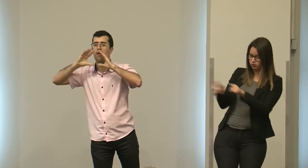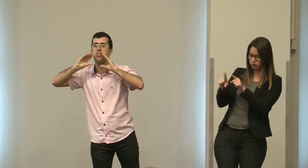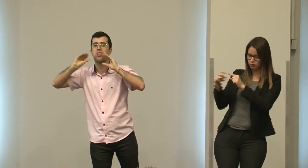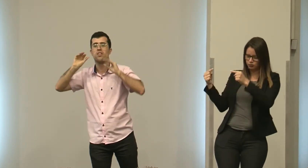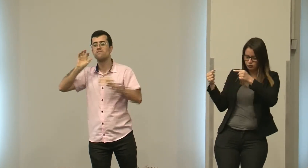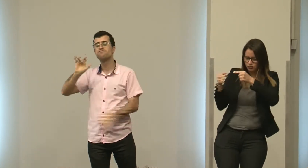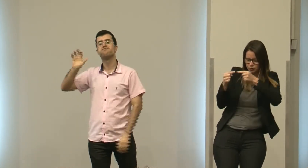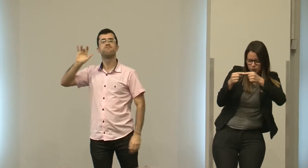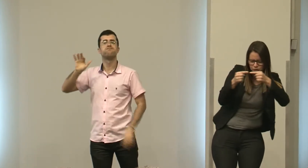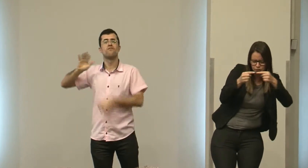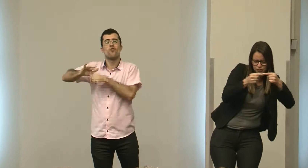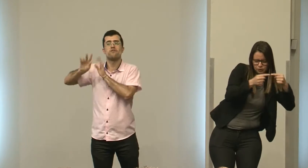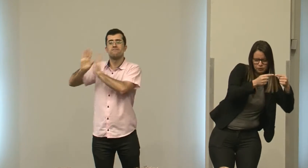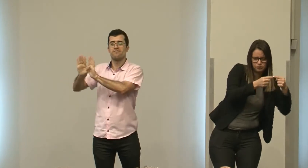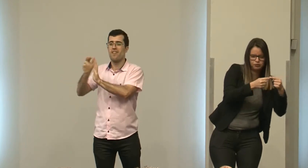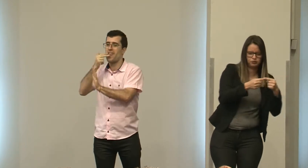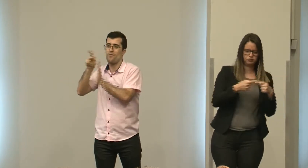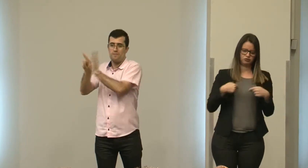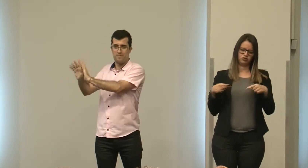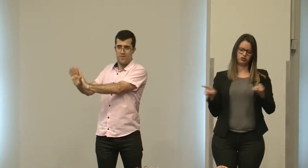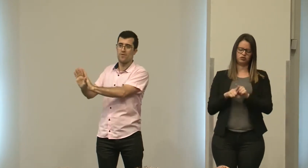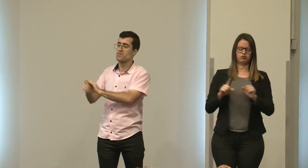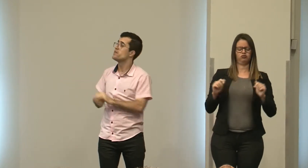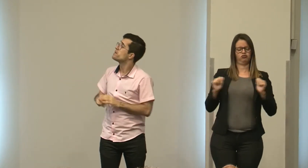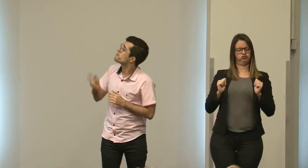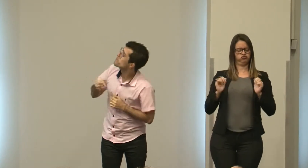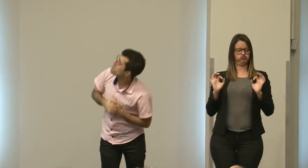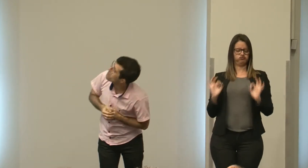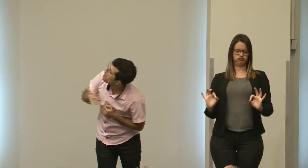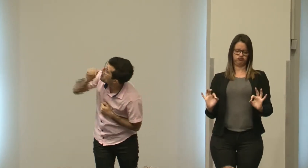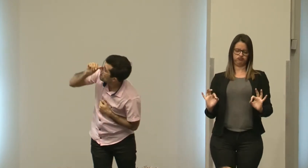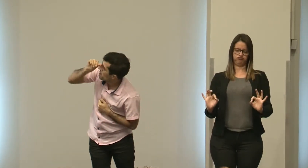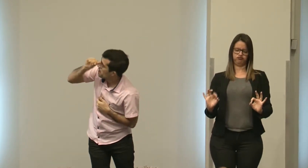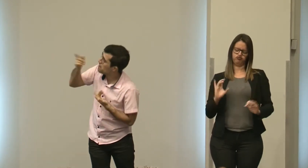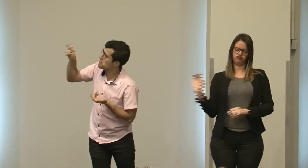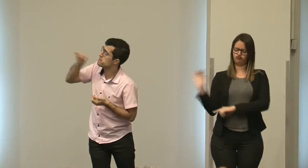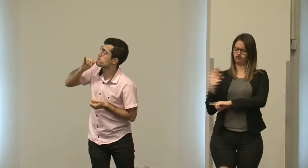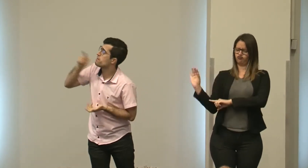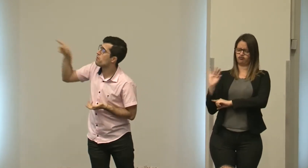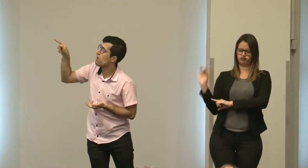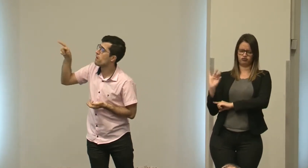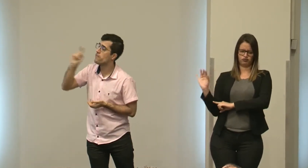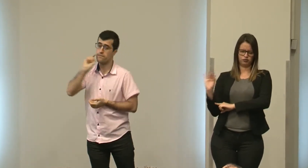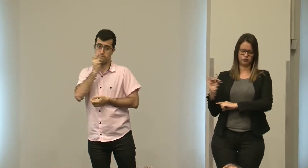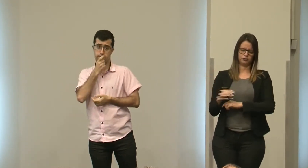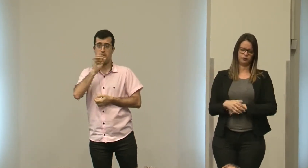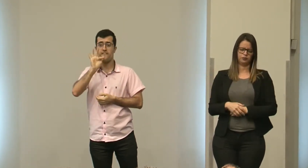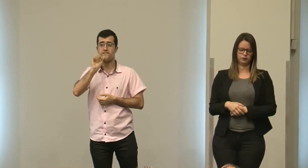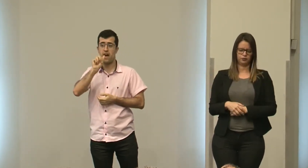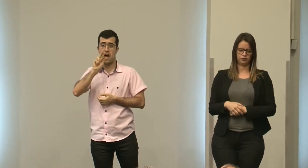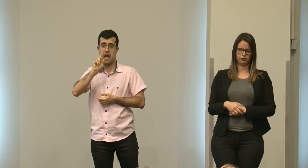soletração, de modo a trazer conforto linguístico.